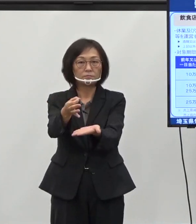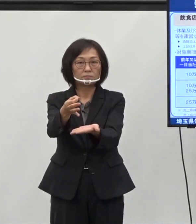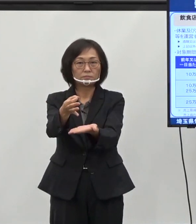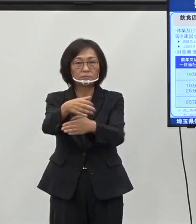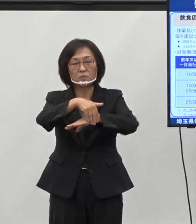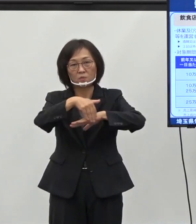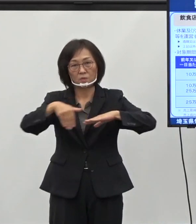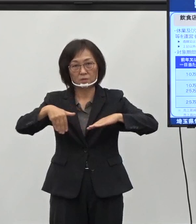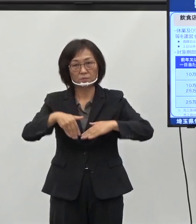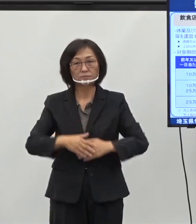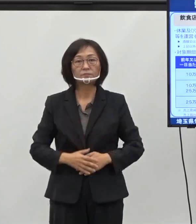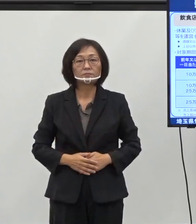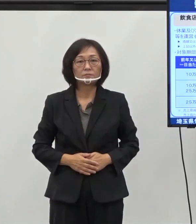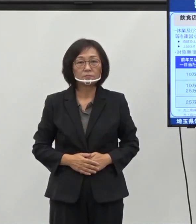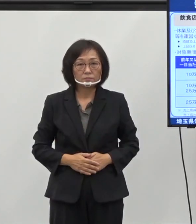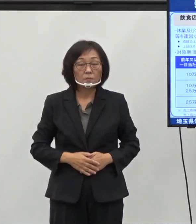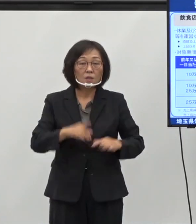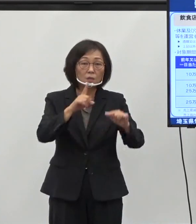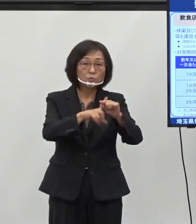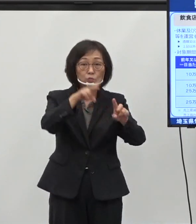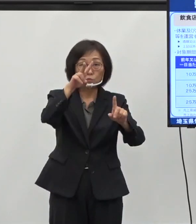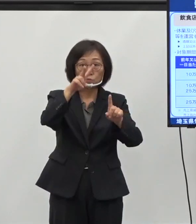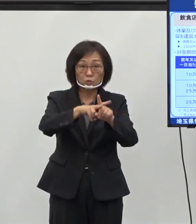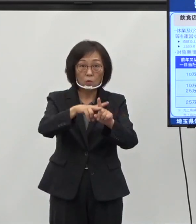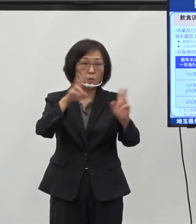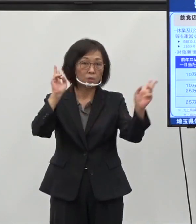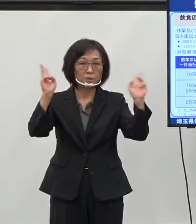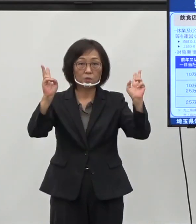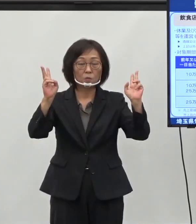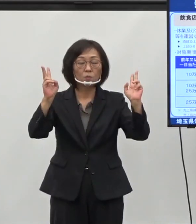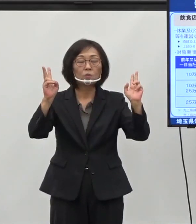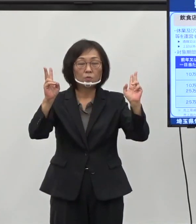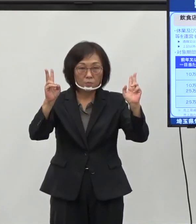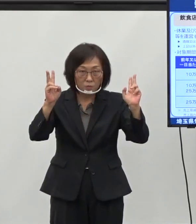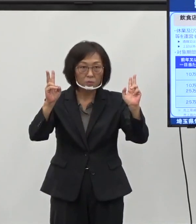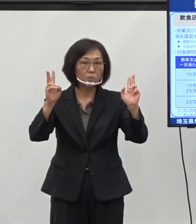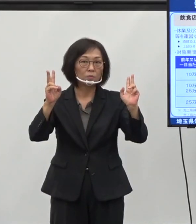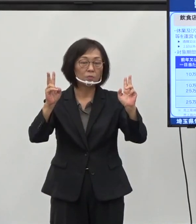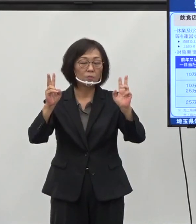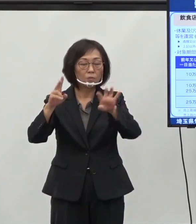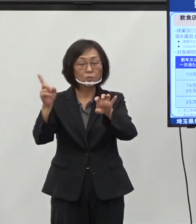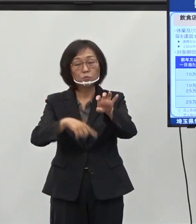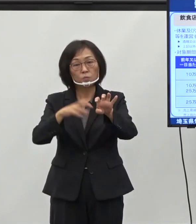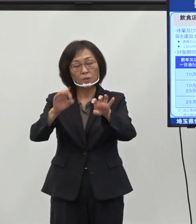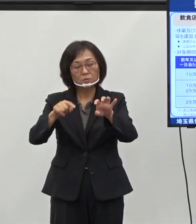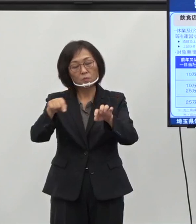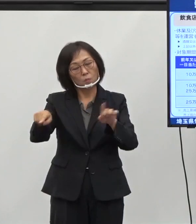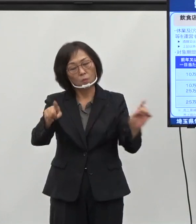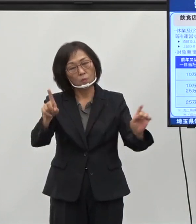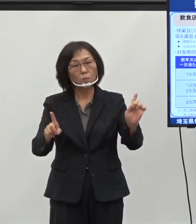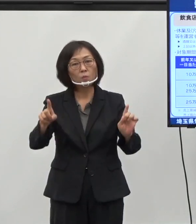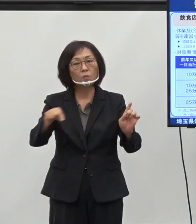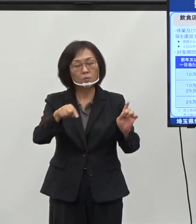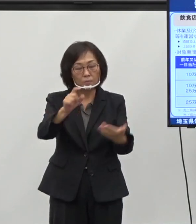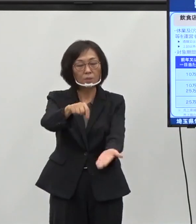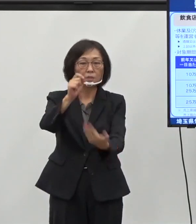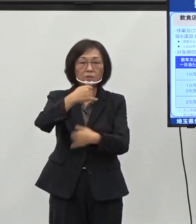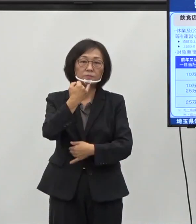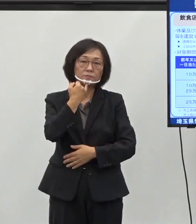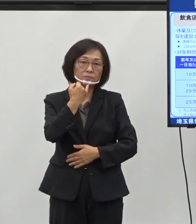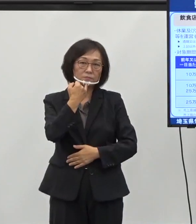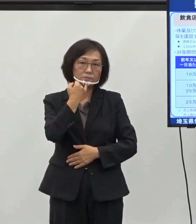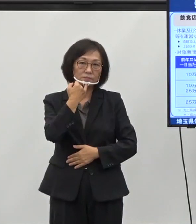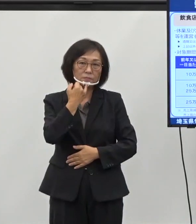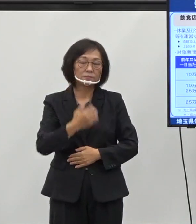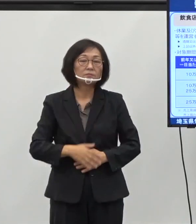せていただきます。なお、中小企業もこの4割の方式を選択することも可能でございます。次に右側